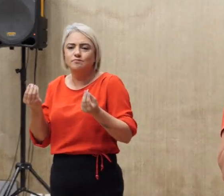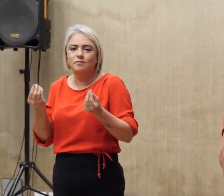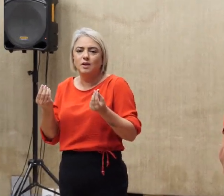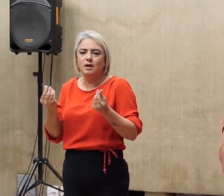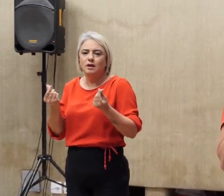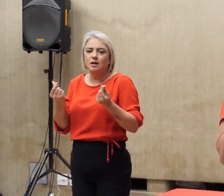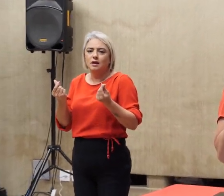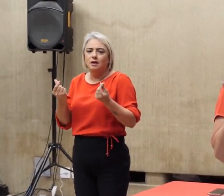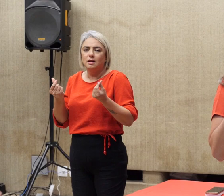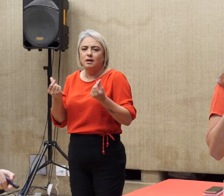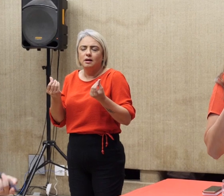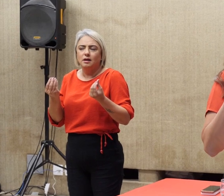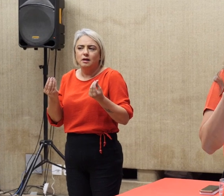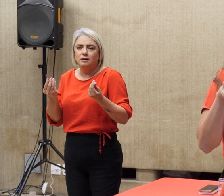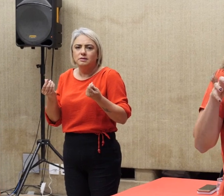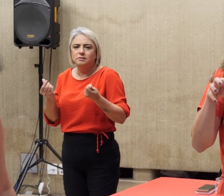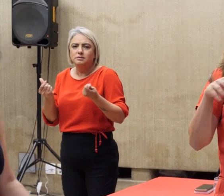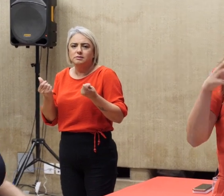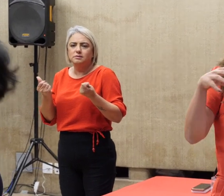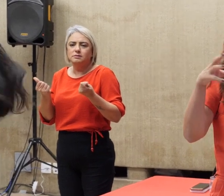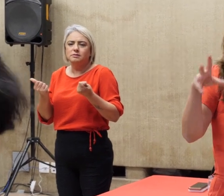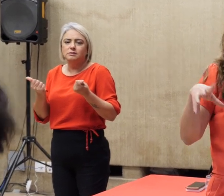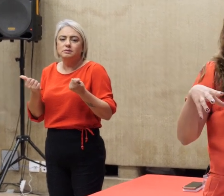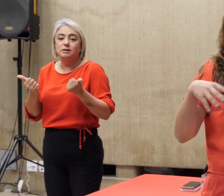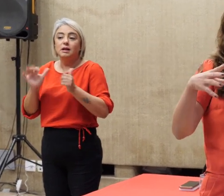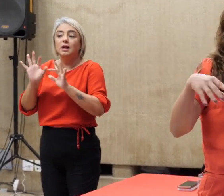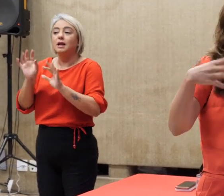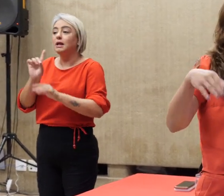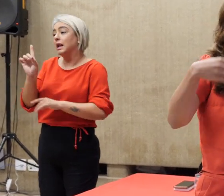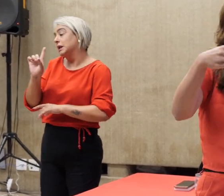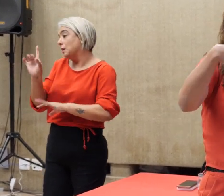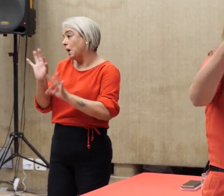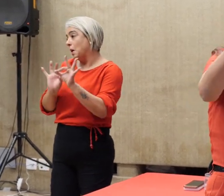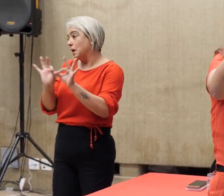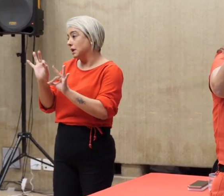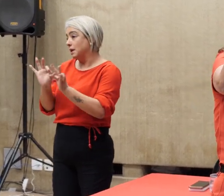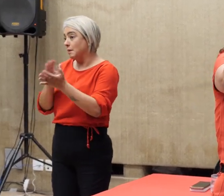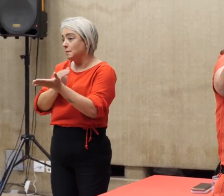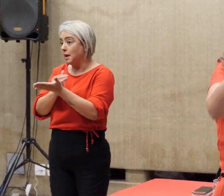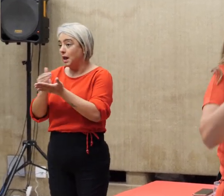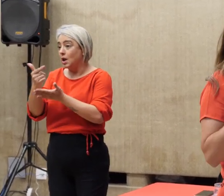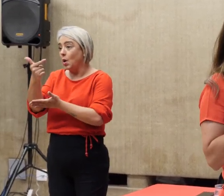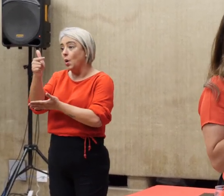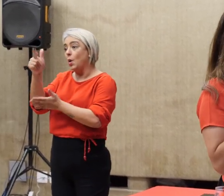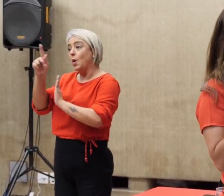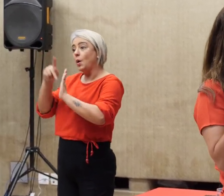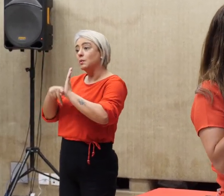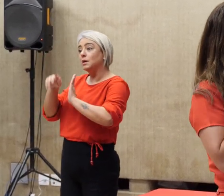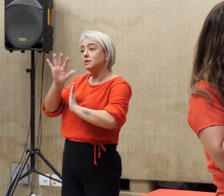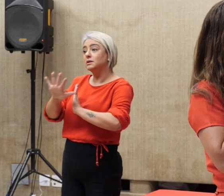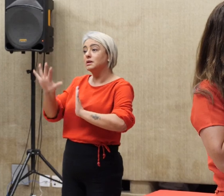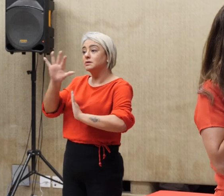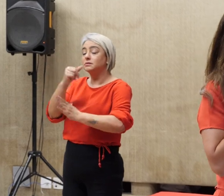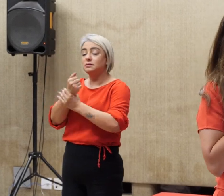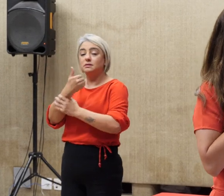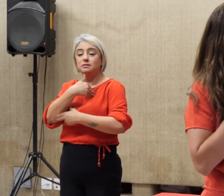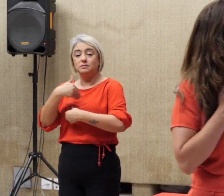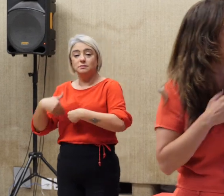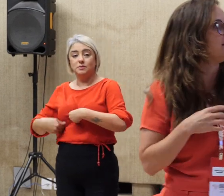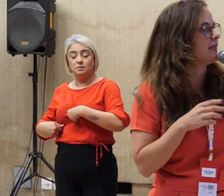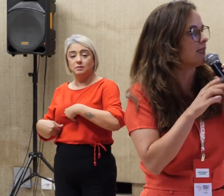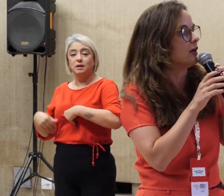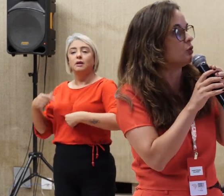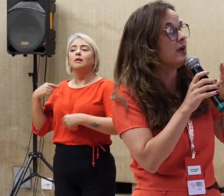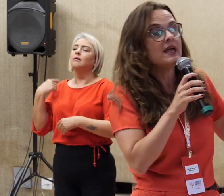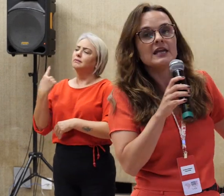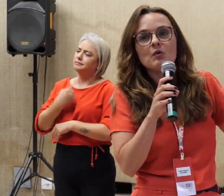de uma forma um pouco não organizada, né, a partir dos outros planos nacionais de segurança pública. Então, a gente